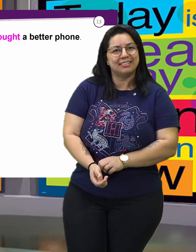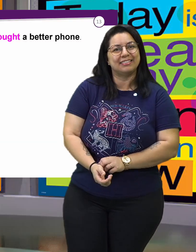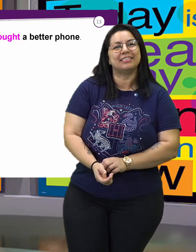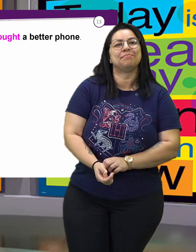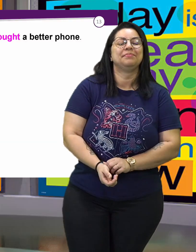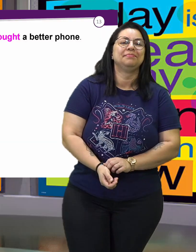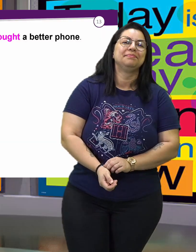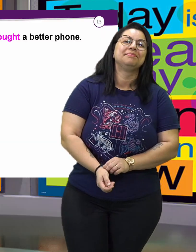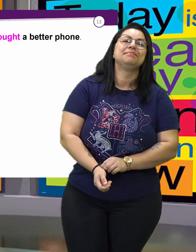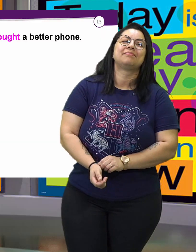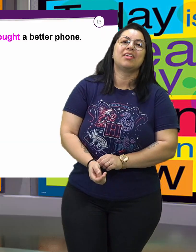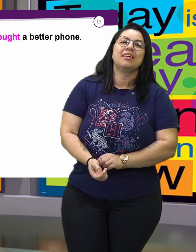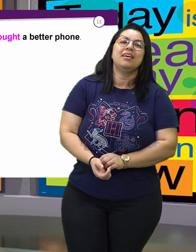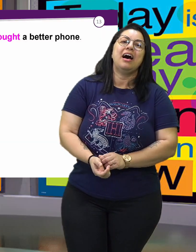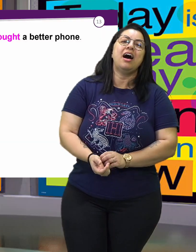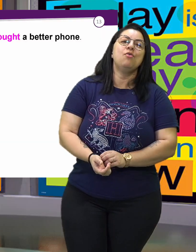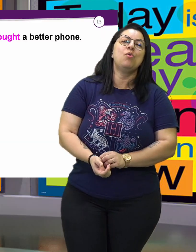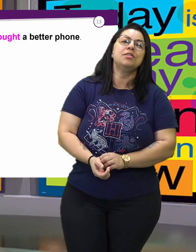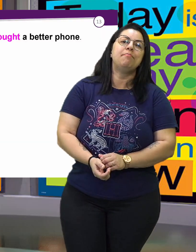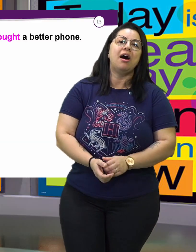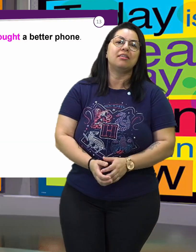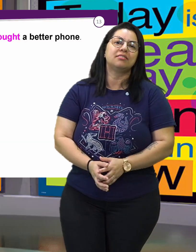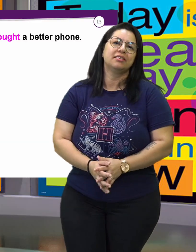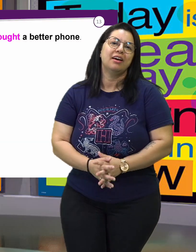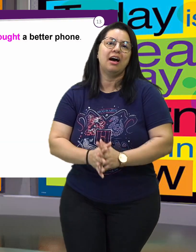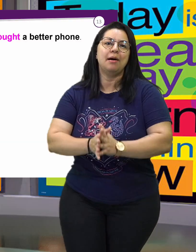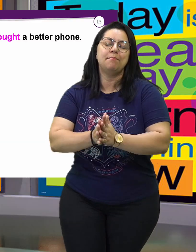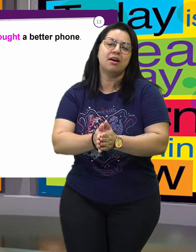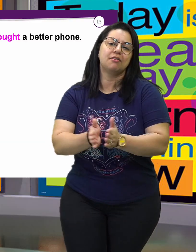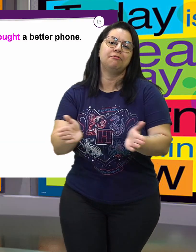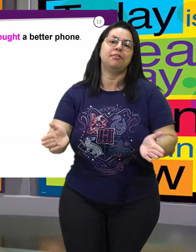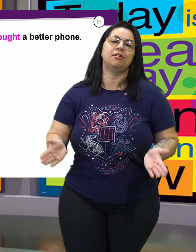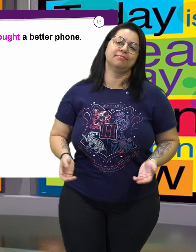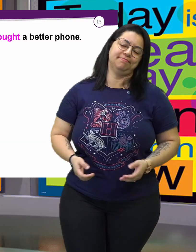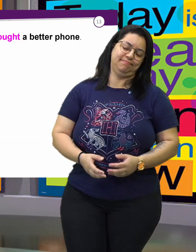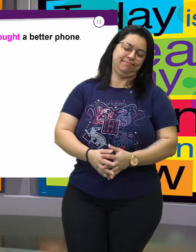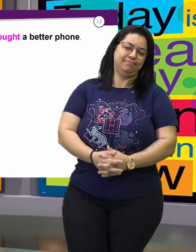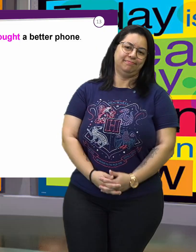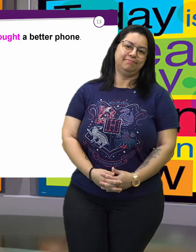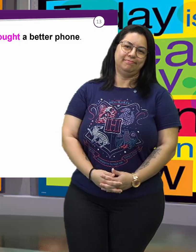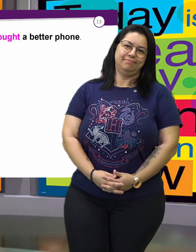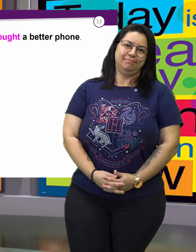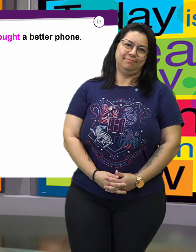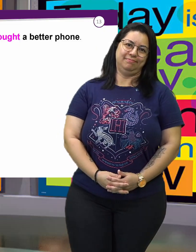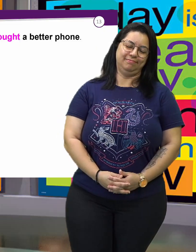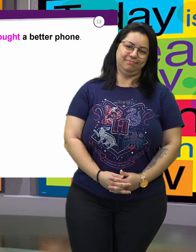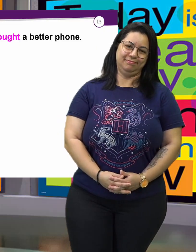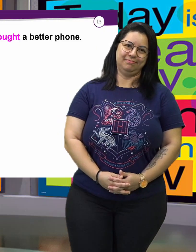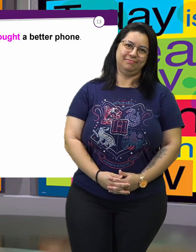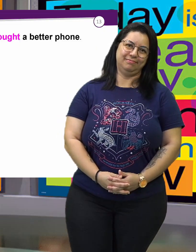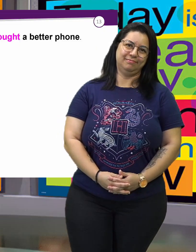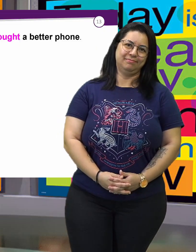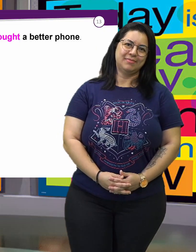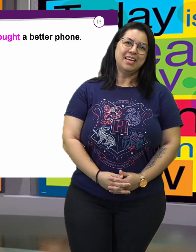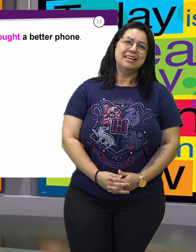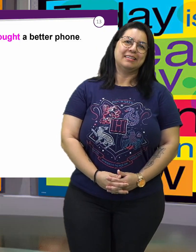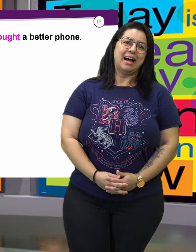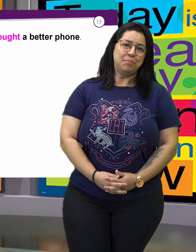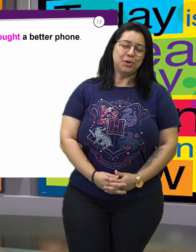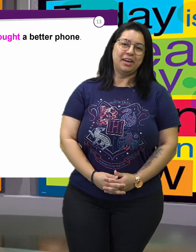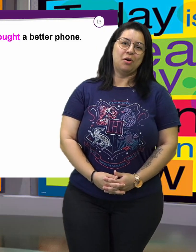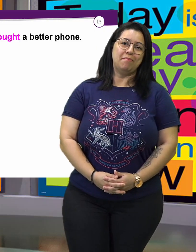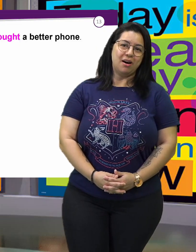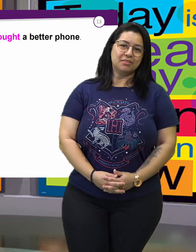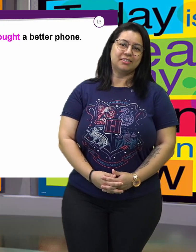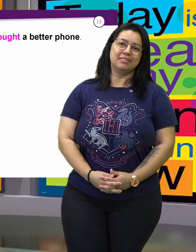Economizasse mais dinheiro. I would bought a better phone. Inclusive tá errado aqui, viu?